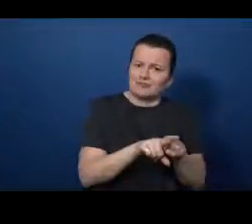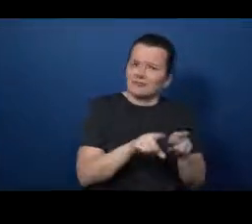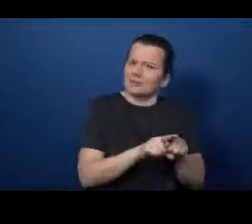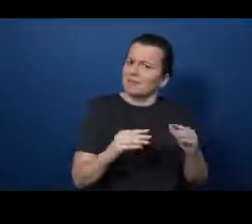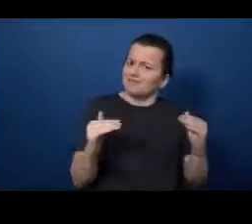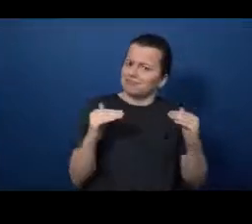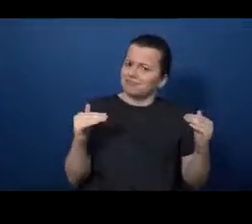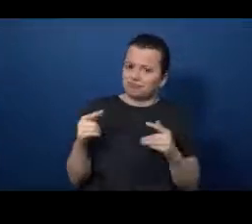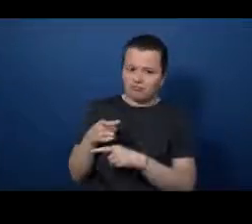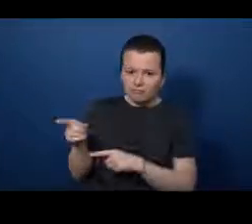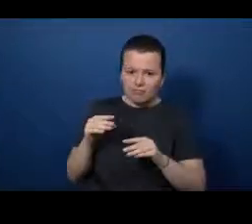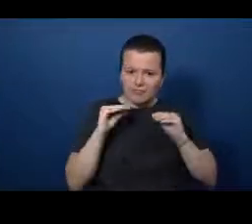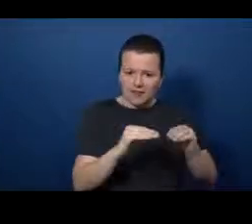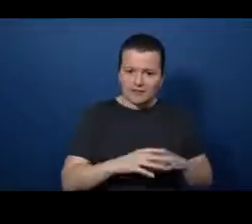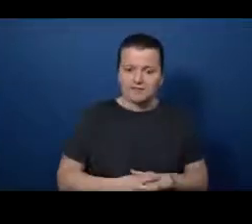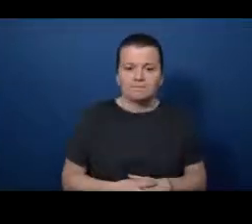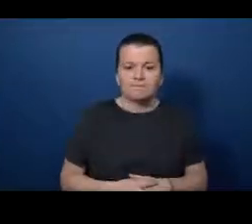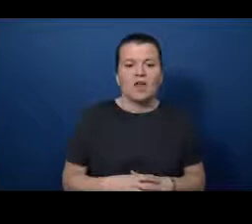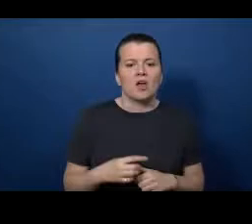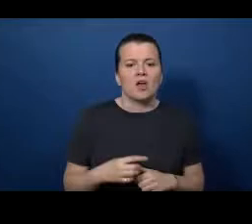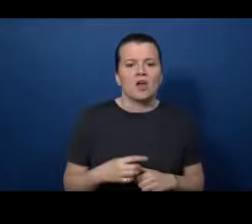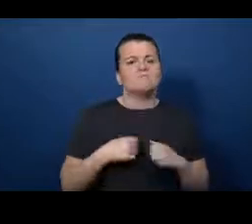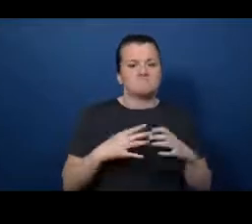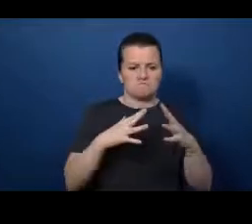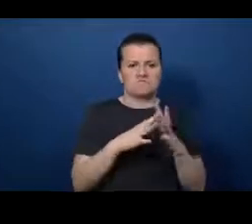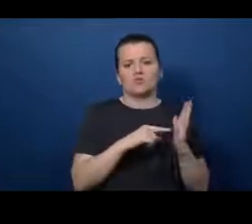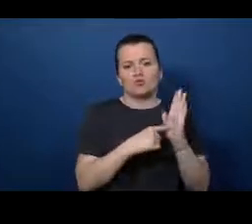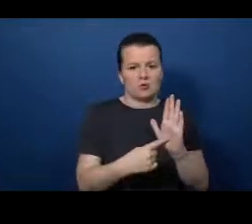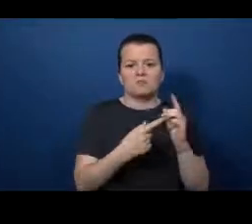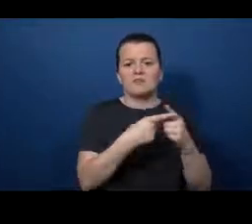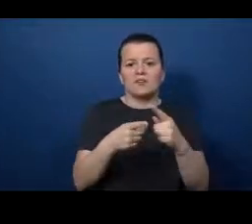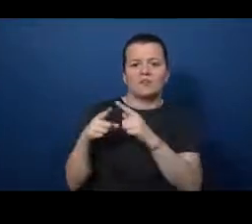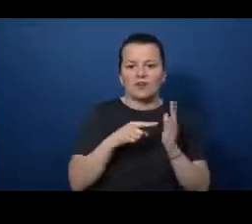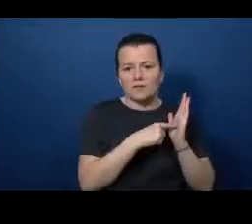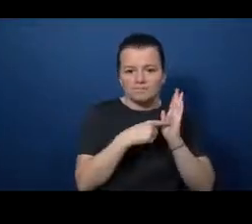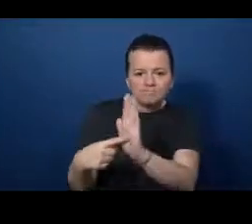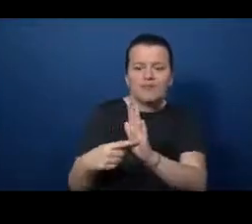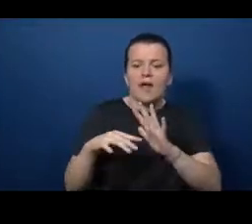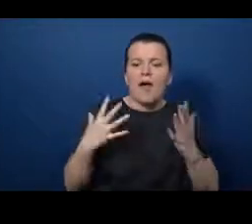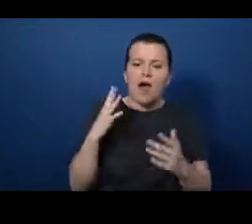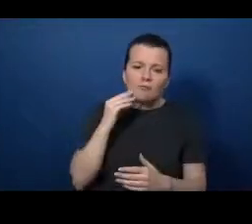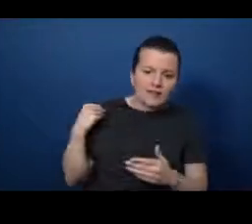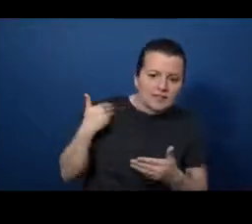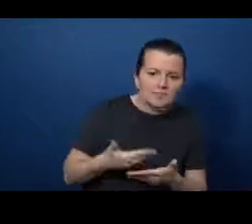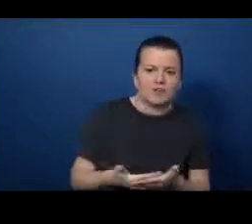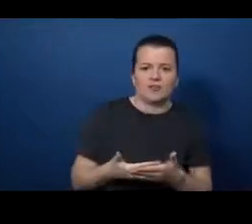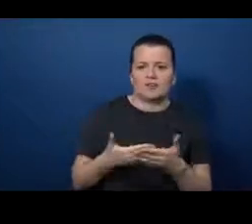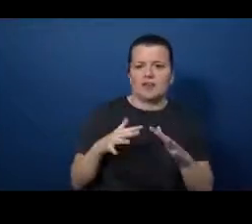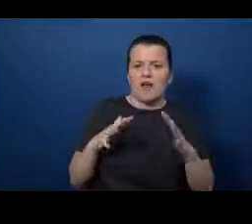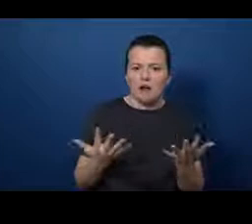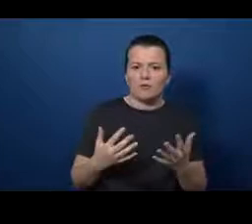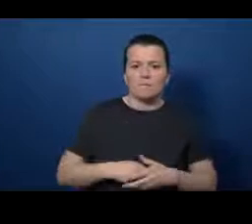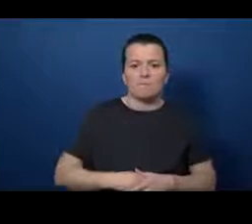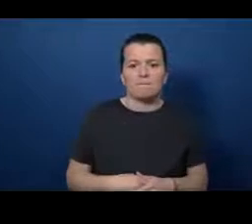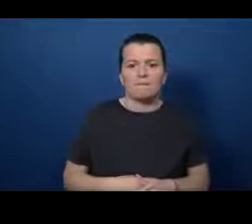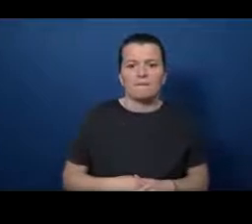开设一些如同当下比较流行的分娩体验中心和濒死体验中心的一种叫残障青年生活体验中心，